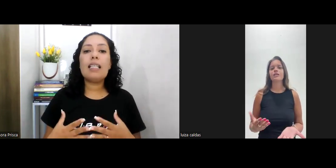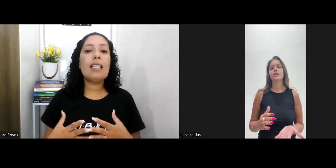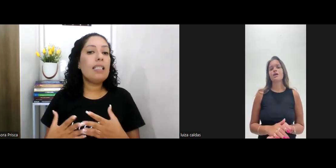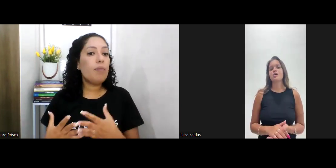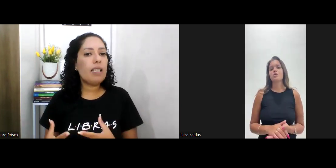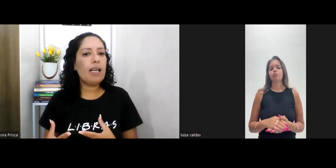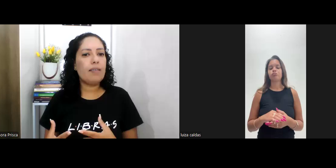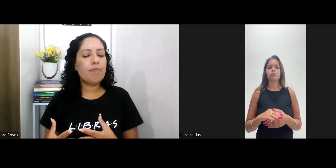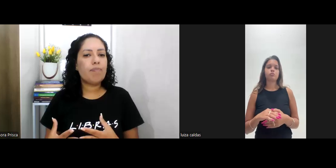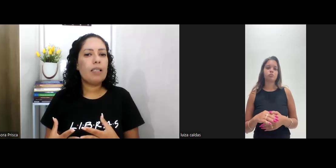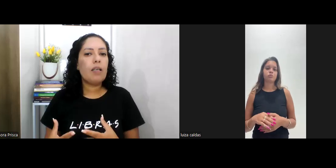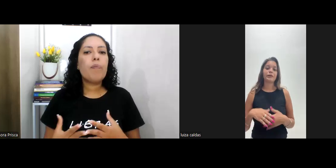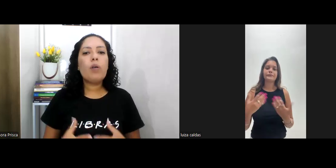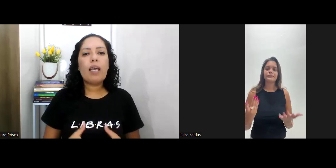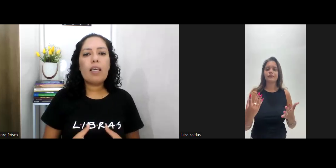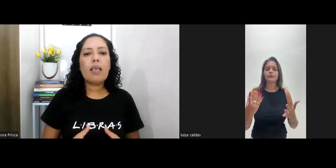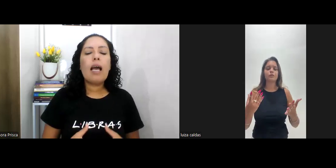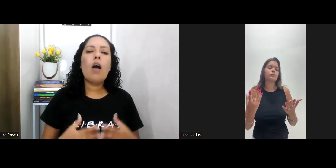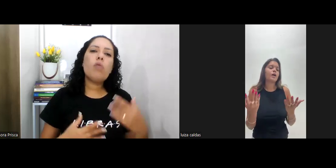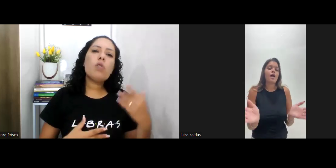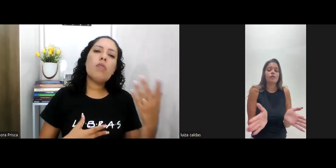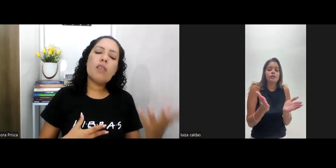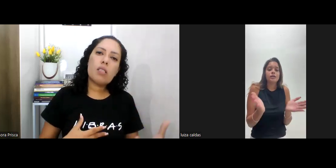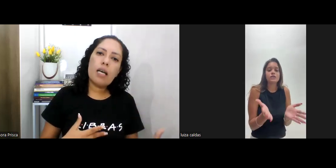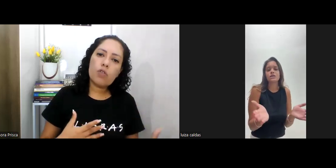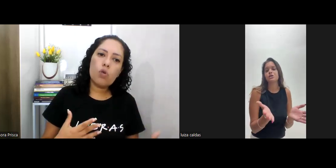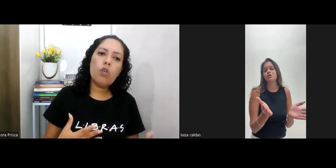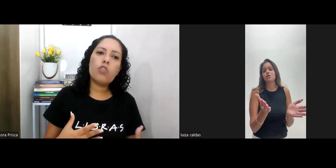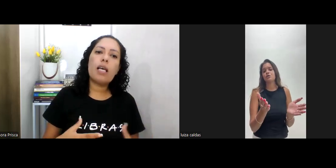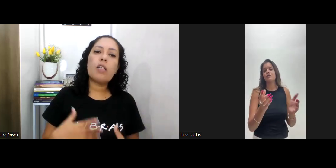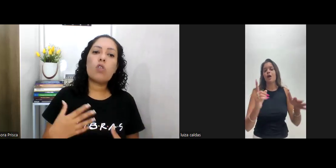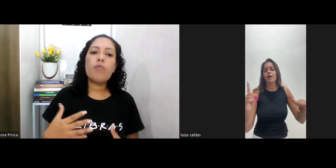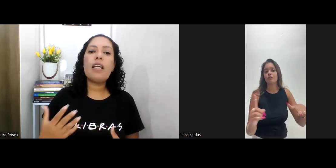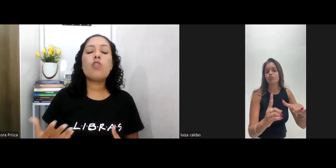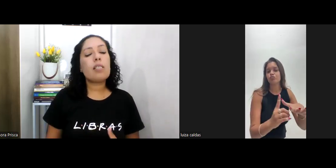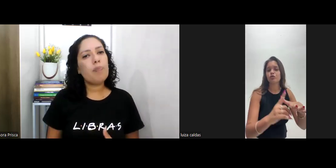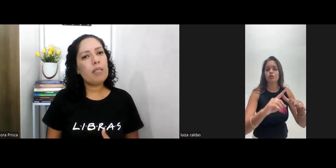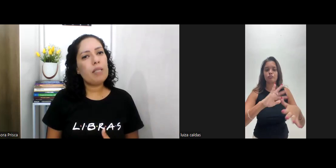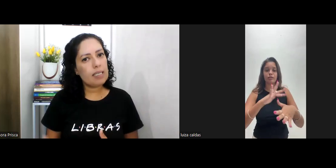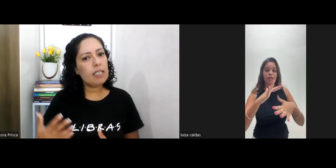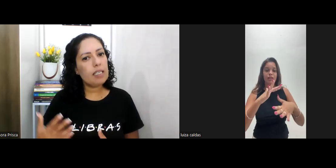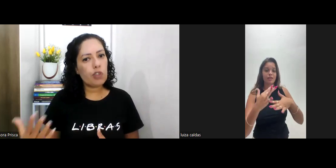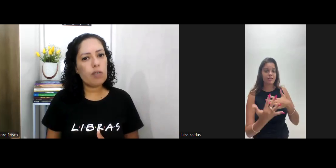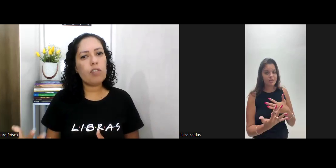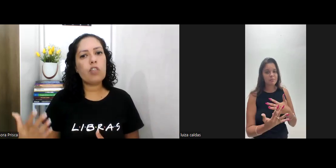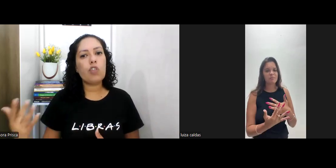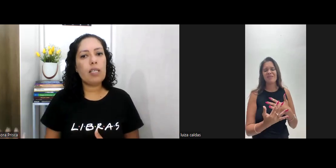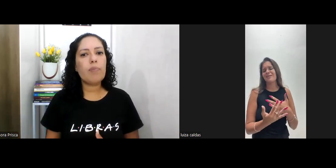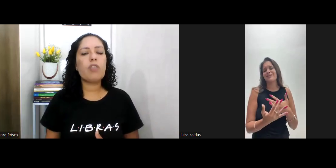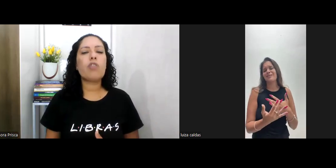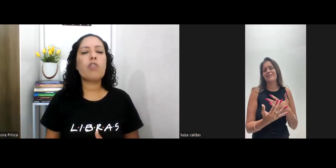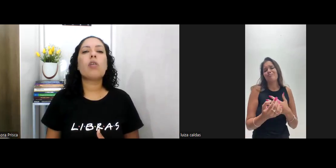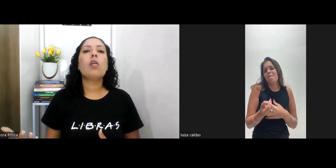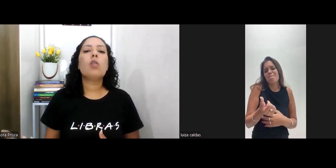medicina ainda ela é limitada. Porém, algumas universidades hoje, elas oferecem disciplinas eletivas